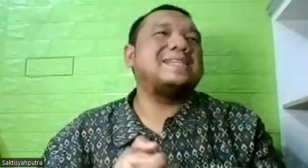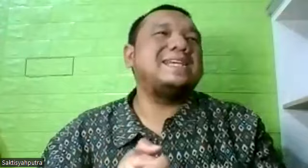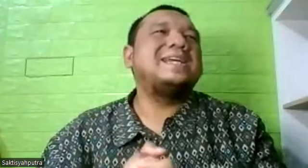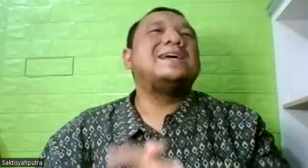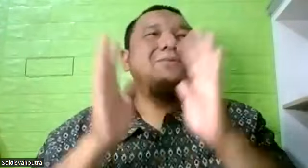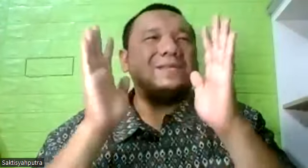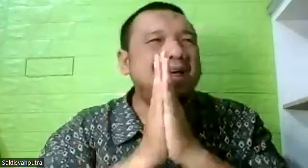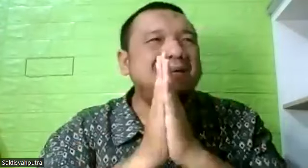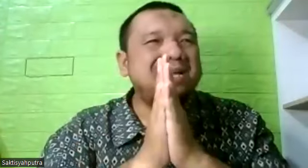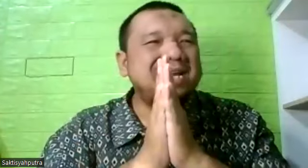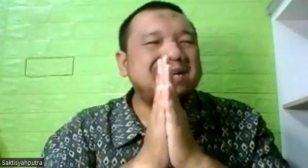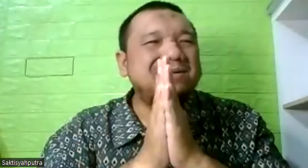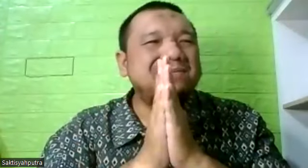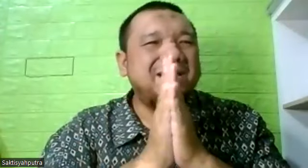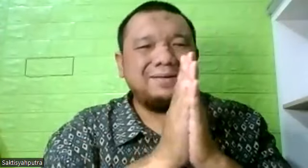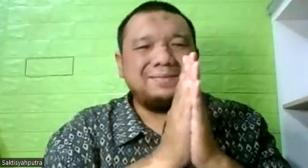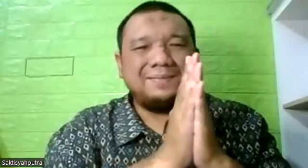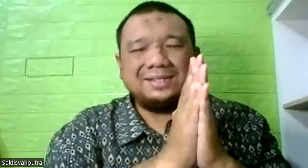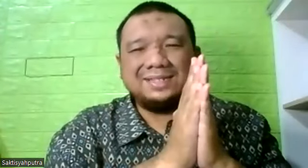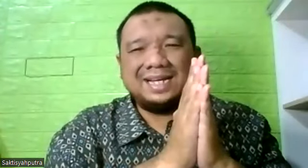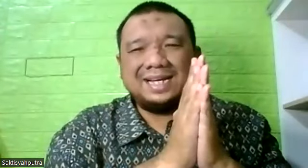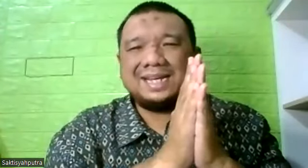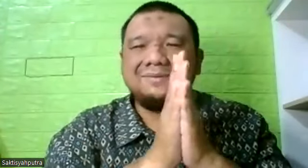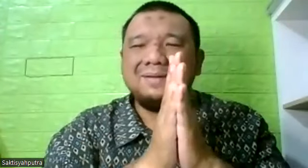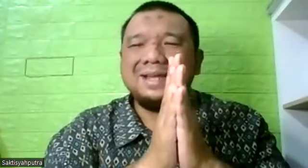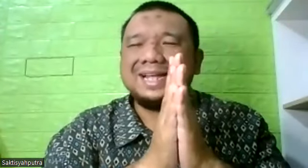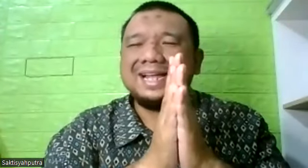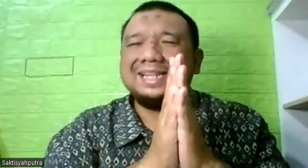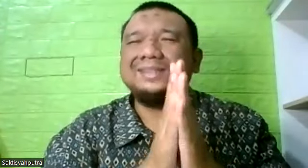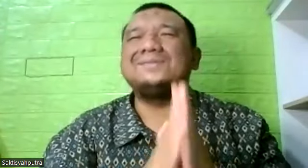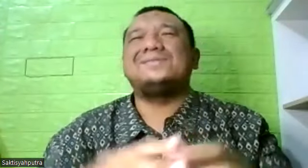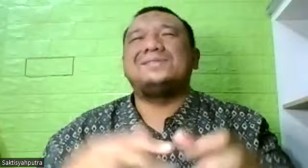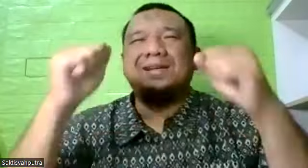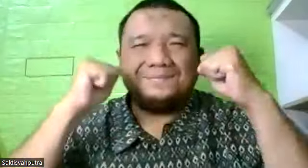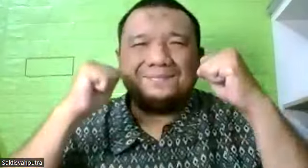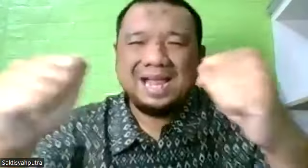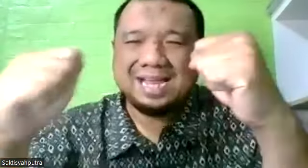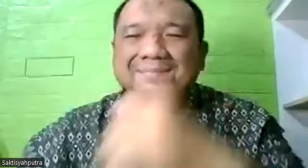wassalamualaikum warahmatullahi wabarakatuh semangat pagi